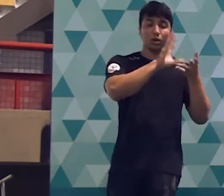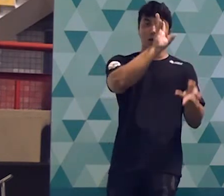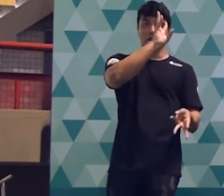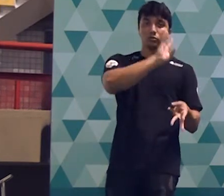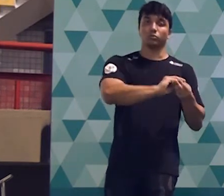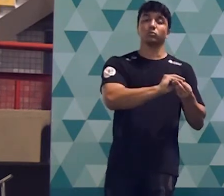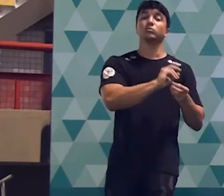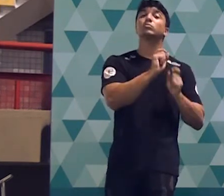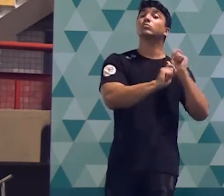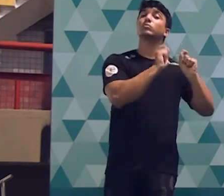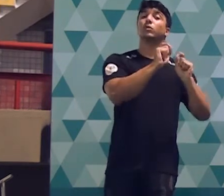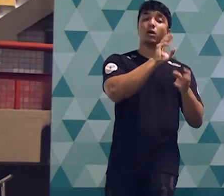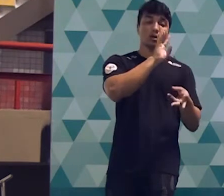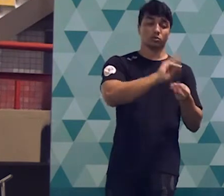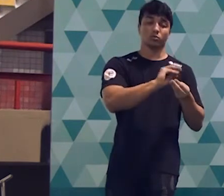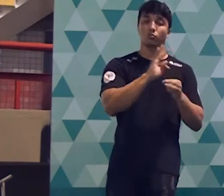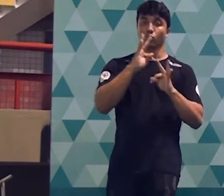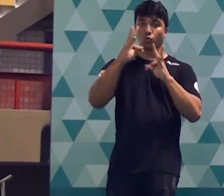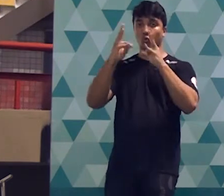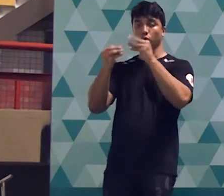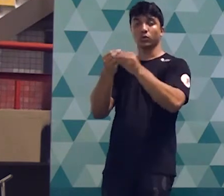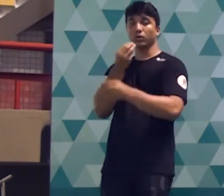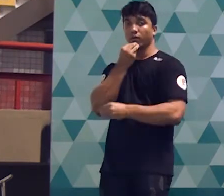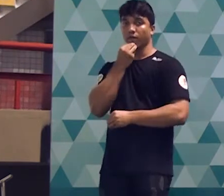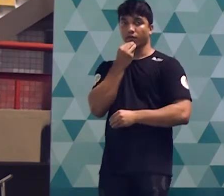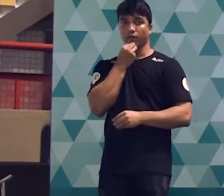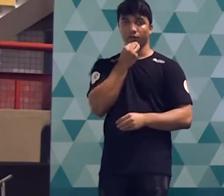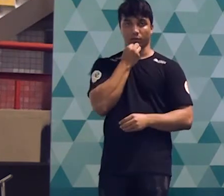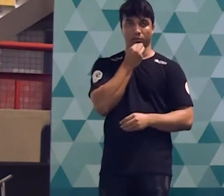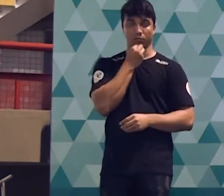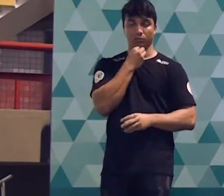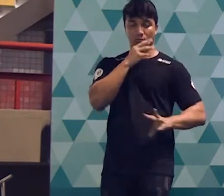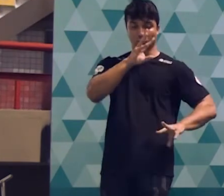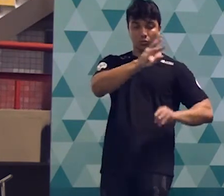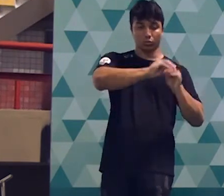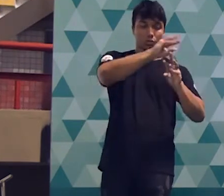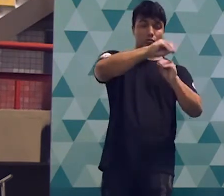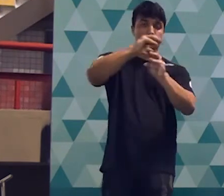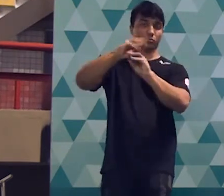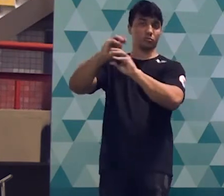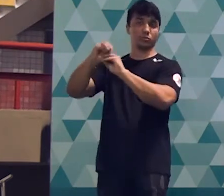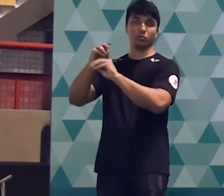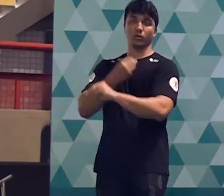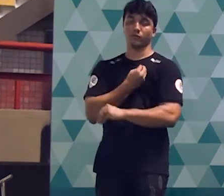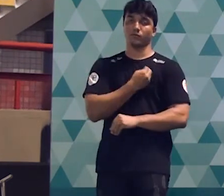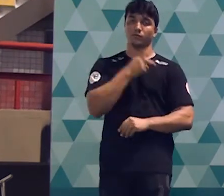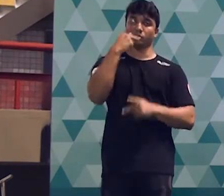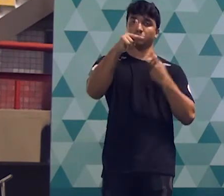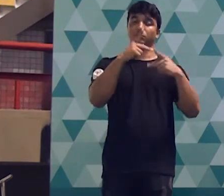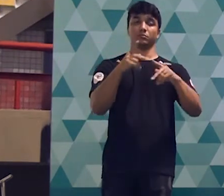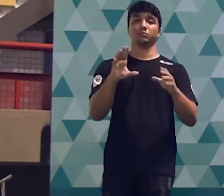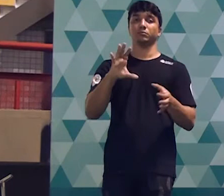resumo de tudo que você deveria fazer para movimentar os seus músculos ao longo da sua existência.